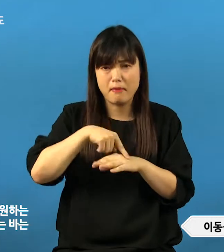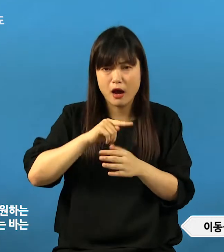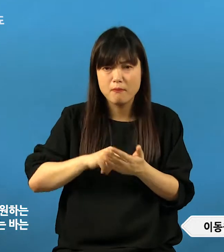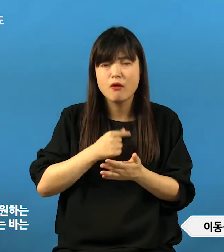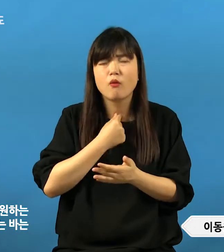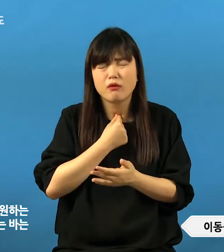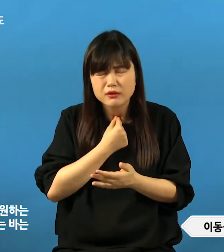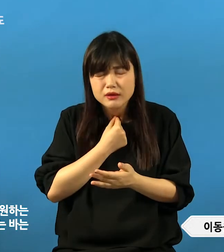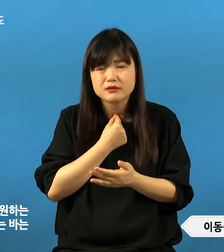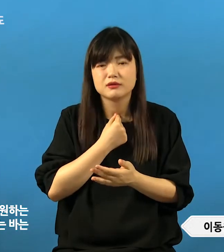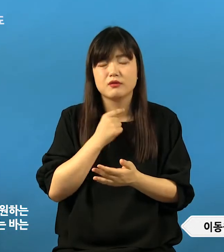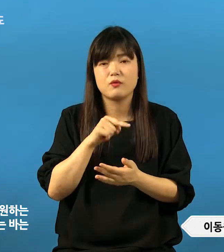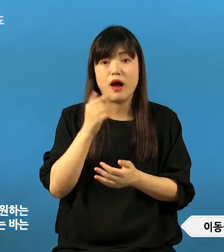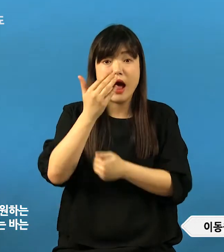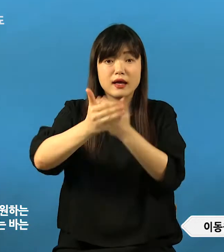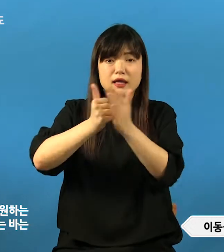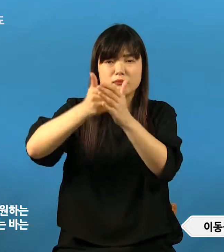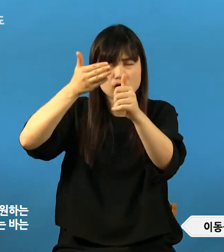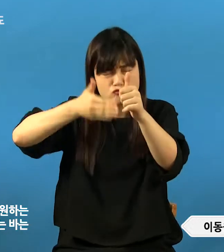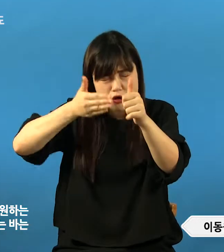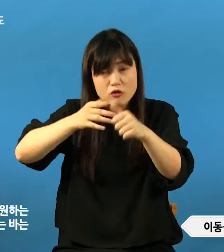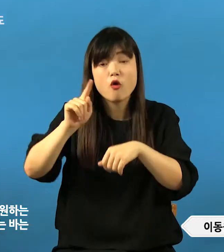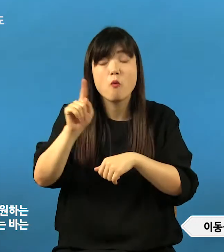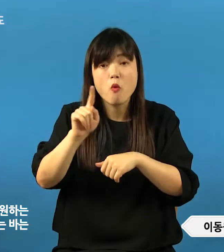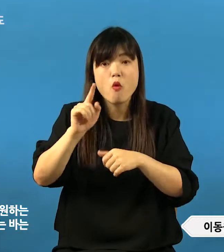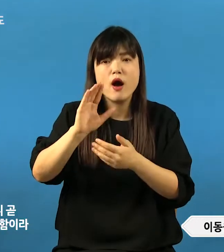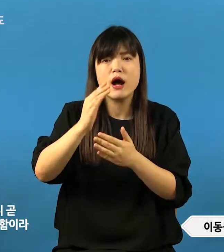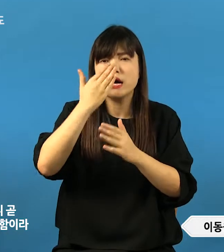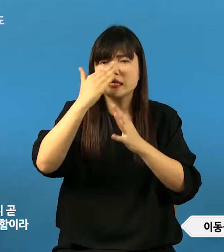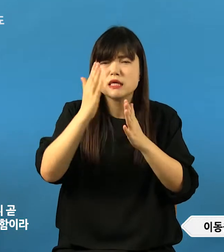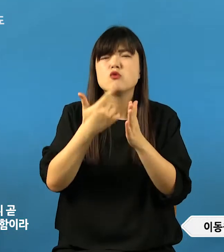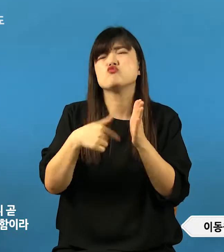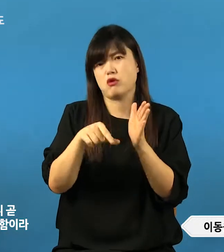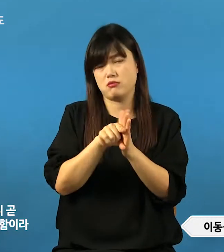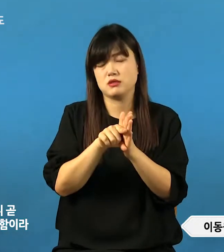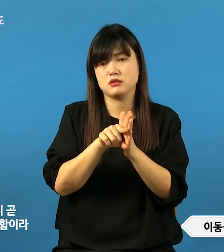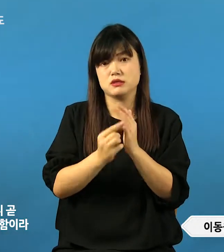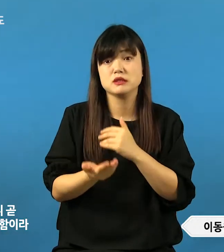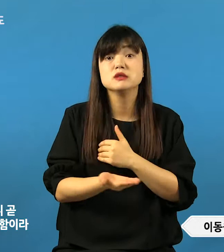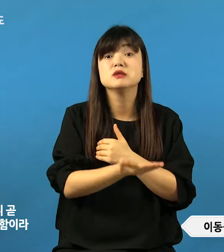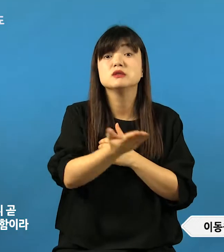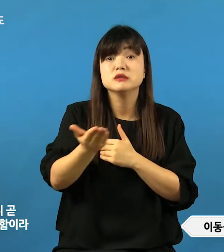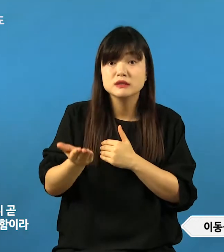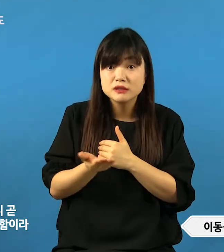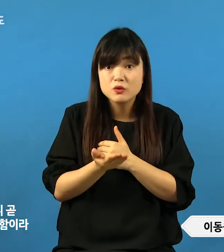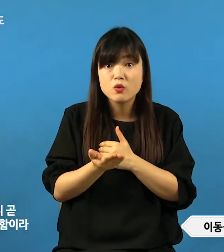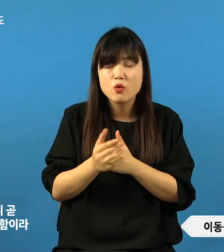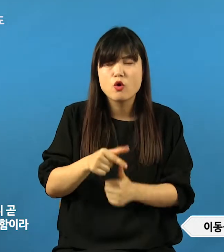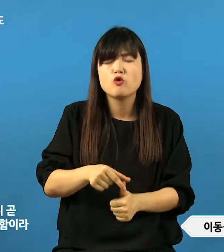내 마음에 원하는 바와 하나님께 구하는 바는 이스라엘을 위함이니 곧